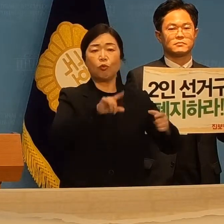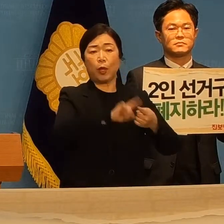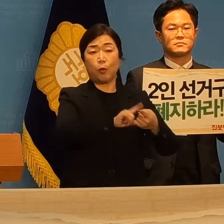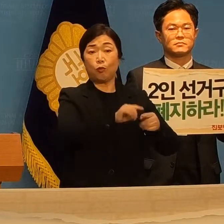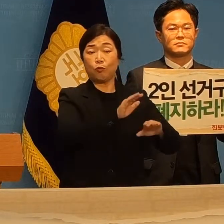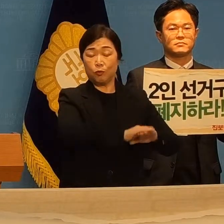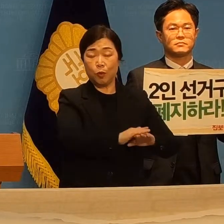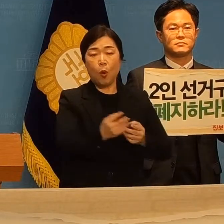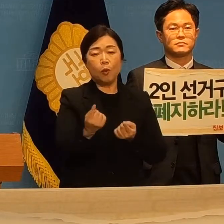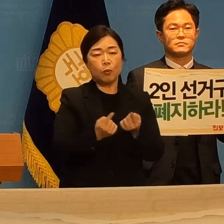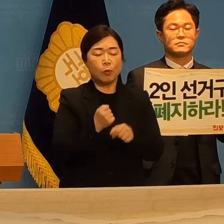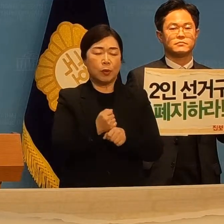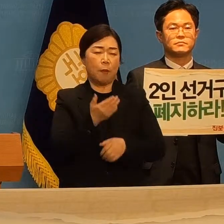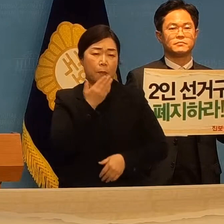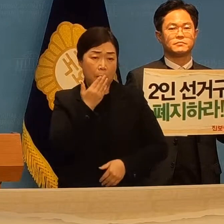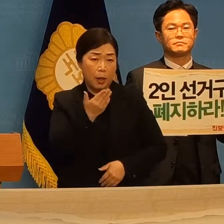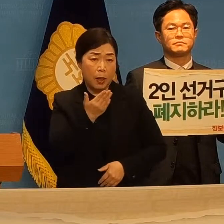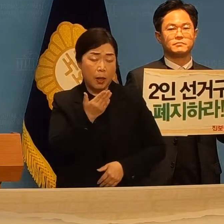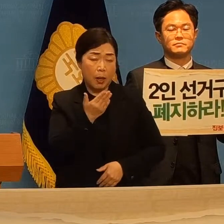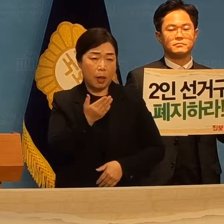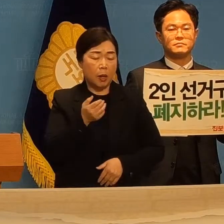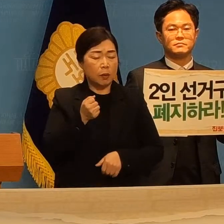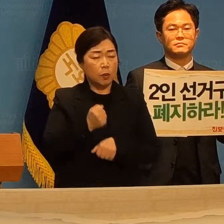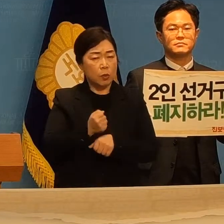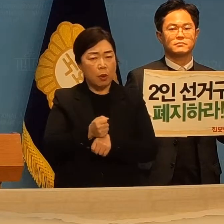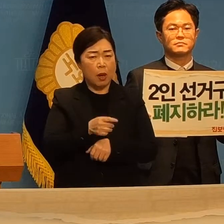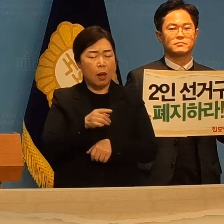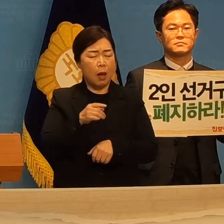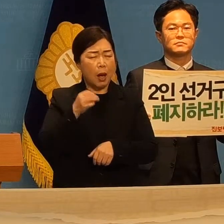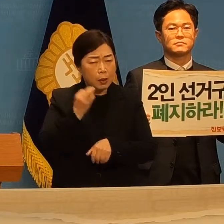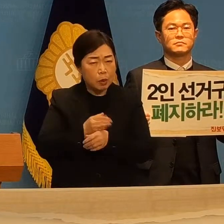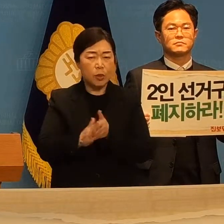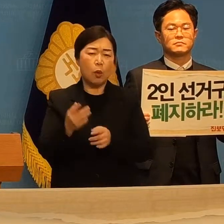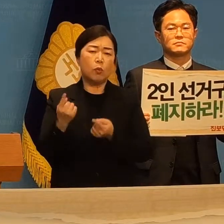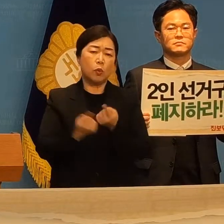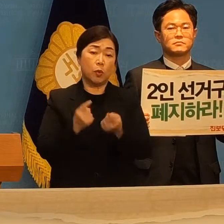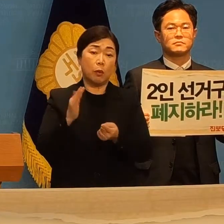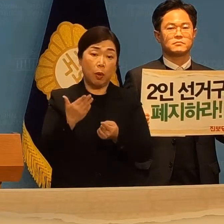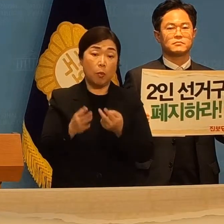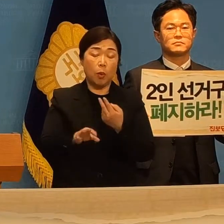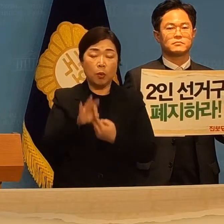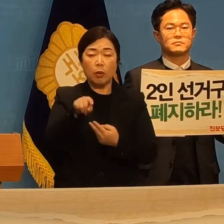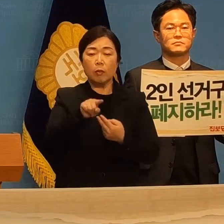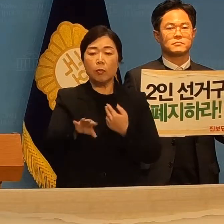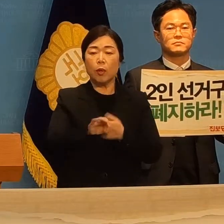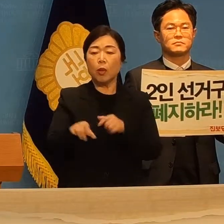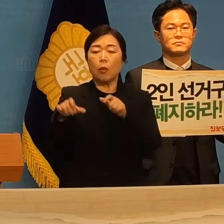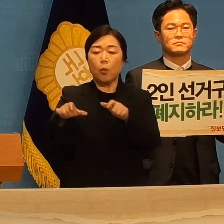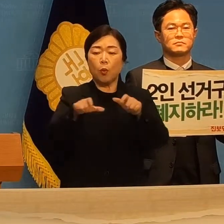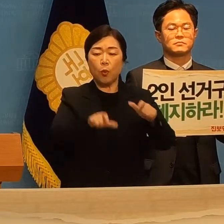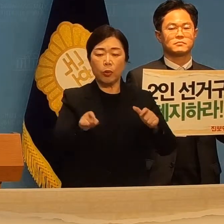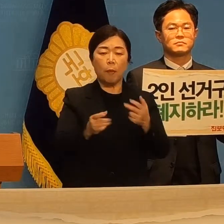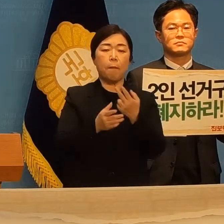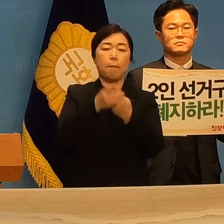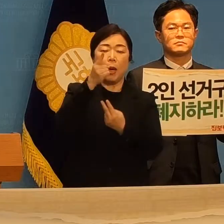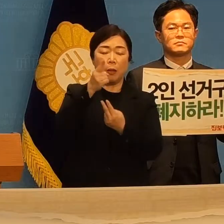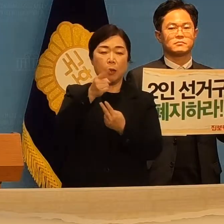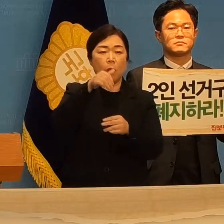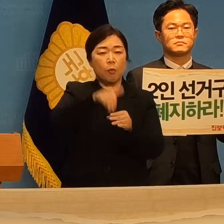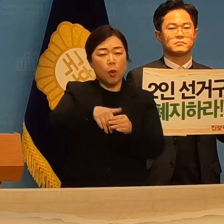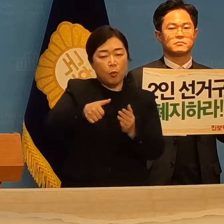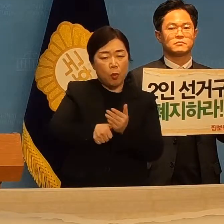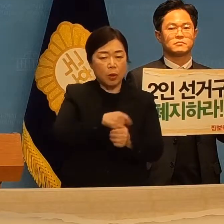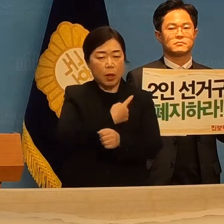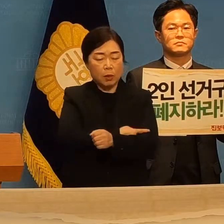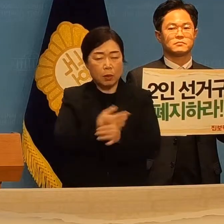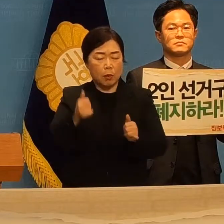유지하며 조정이 반드시 불가피한 곳만 하나의 선거구로 묶어서 유권자 혼란을 최소화하였습니다. 또한 가나다